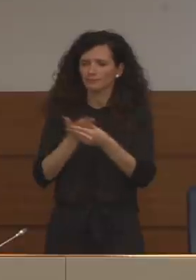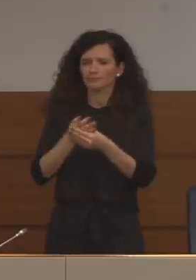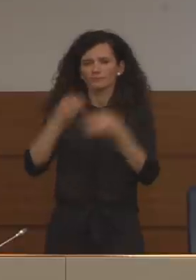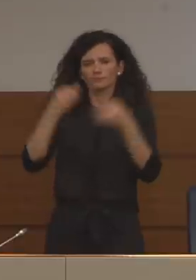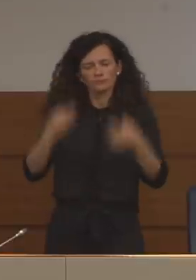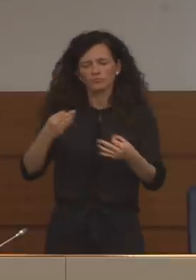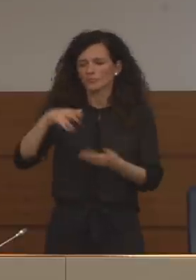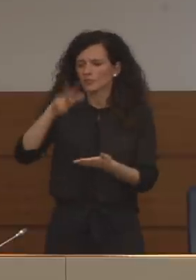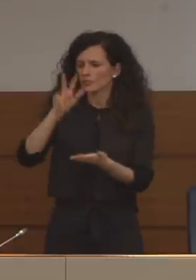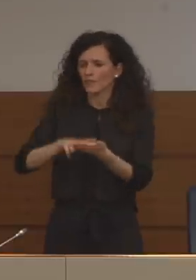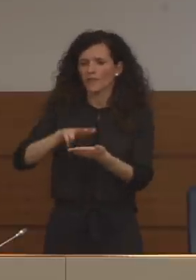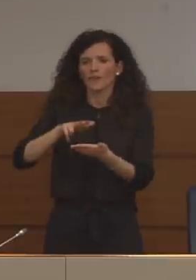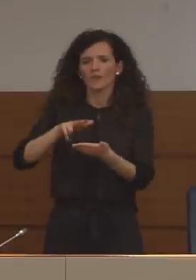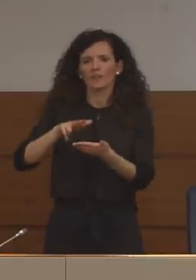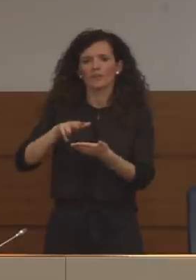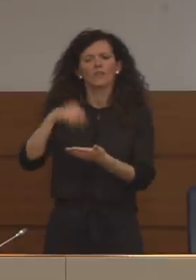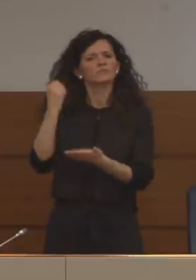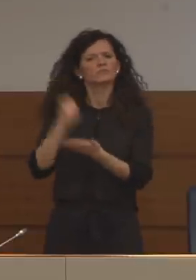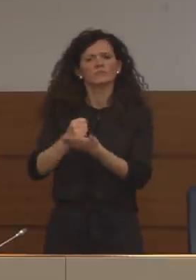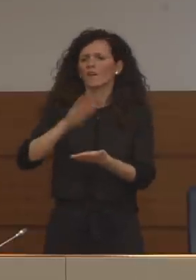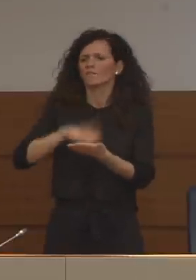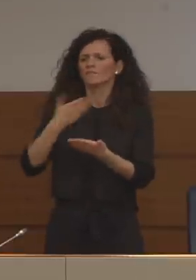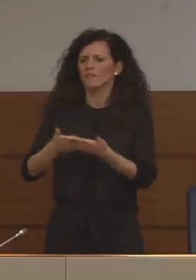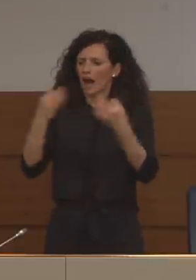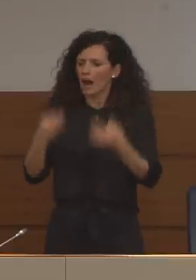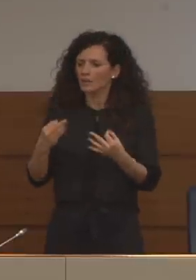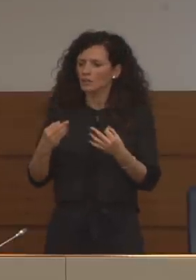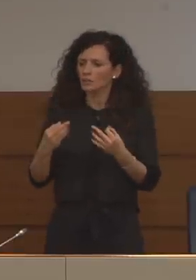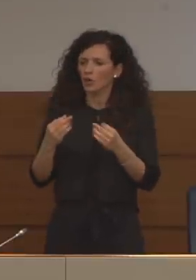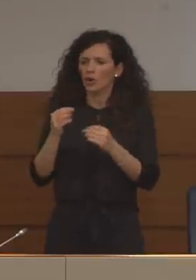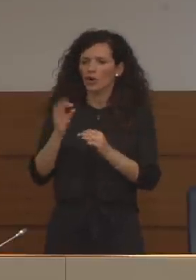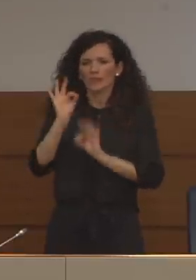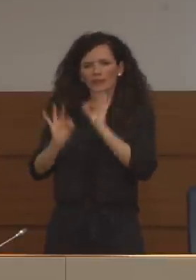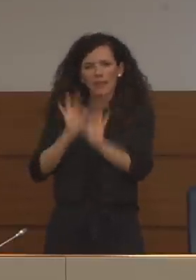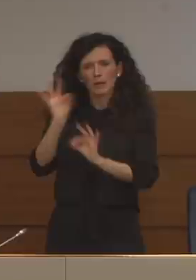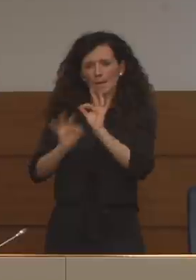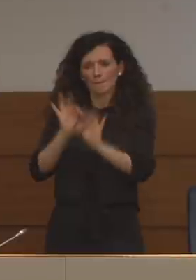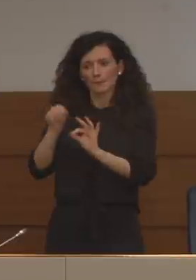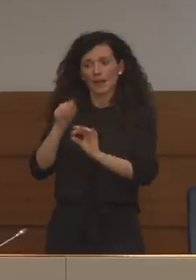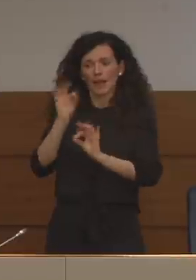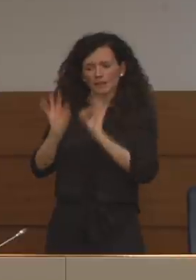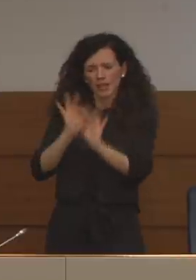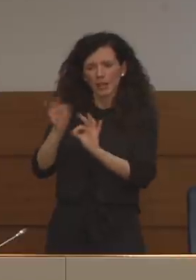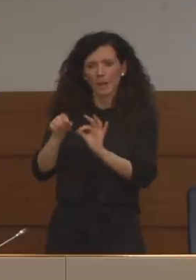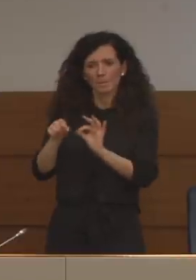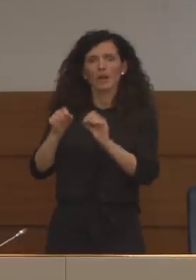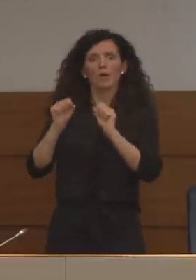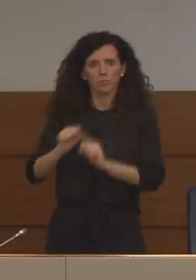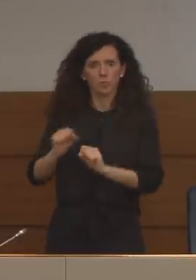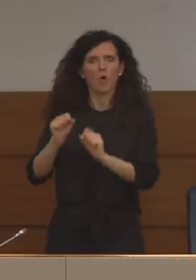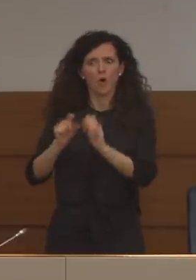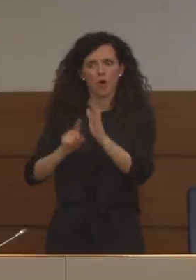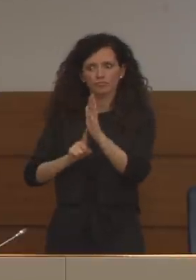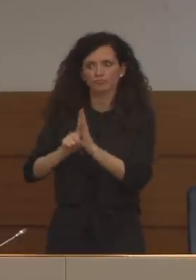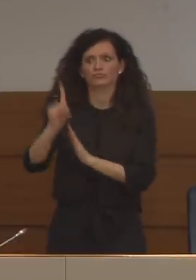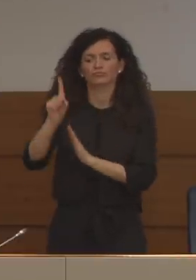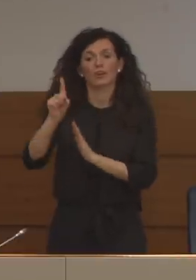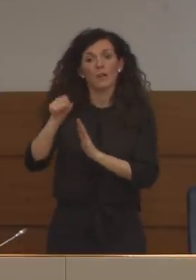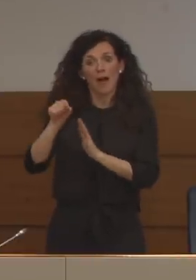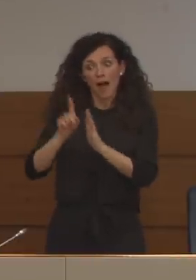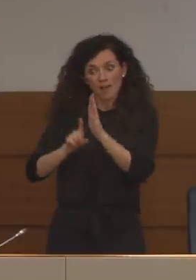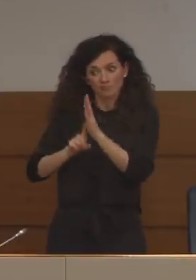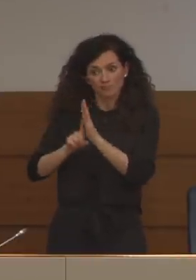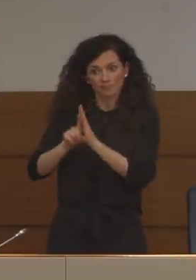terapeutici che possono essere certamente molto promettenti ma la cui efficacia deve